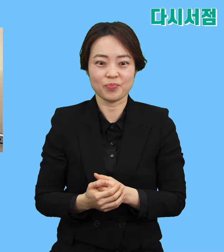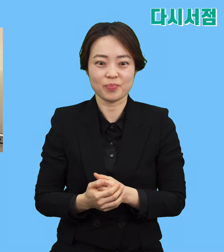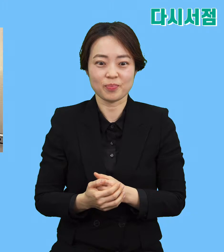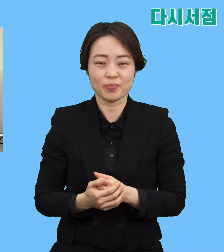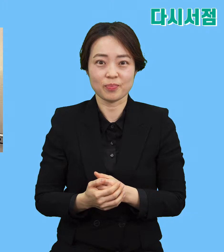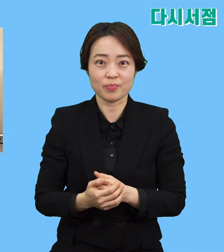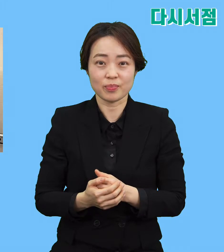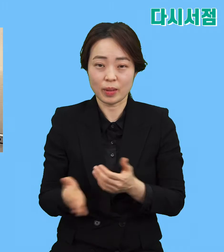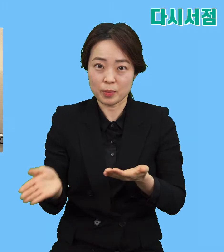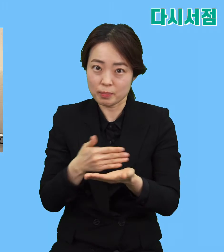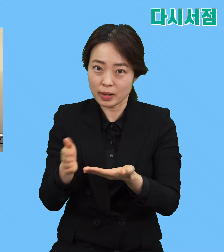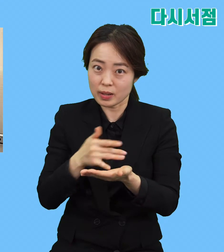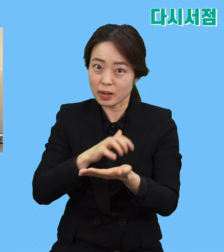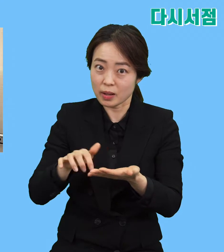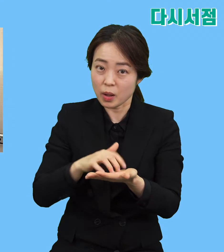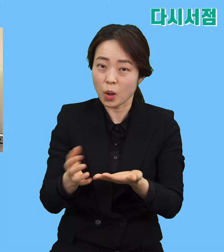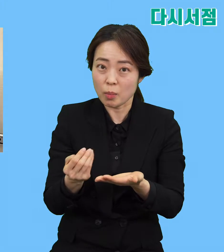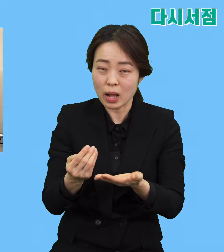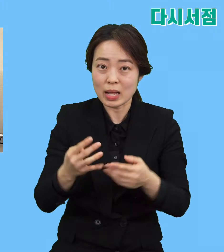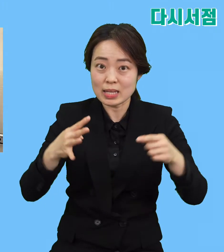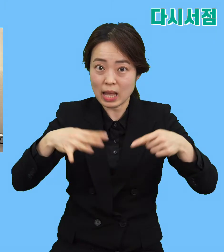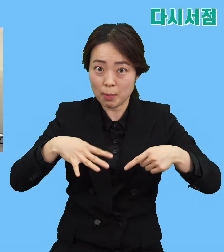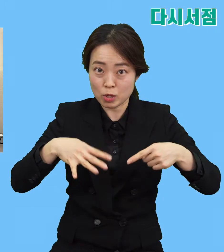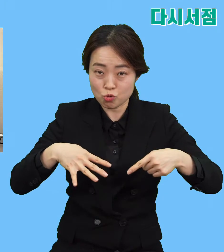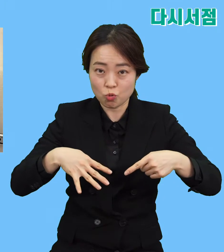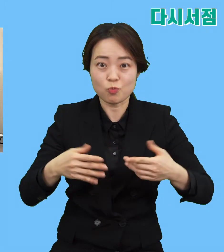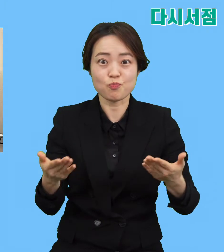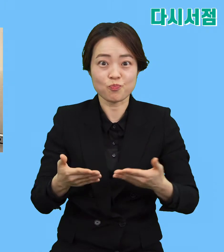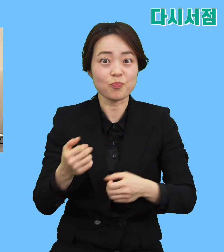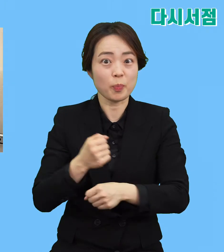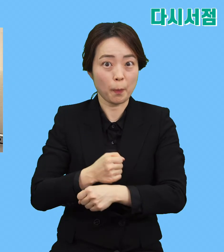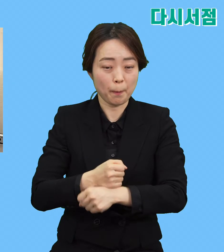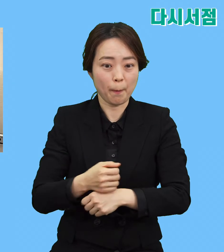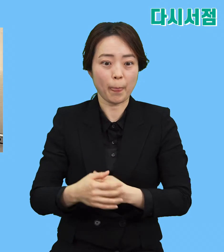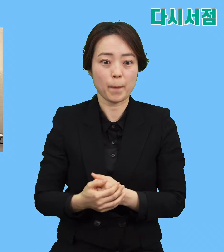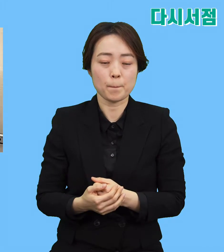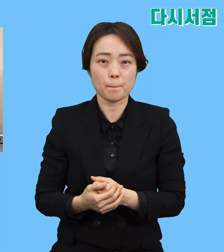페이지 수는 4배수로 보통 작업을 하고요.